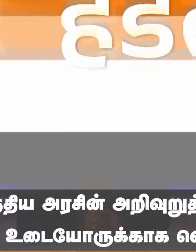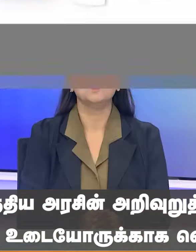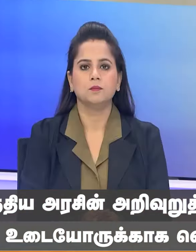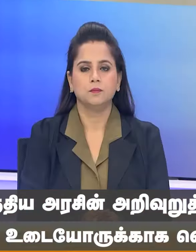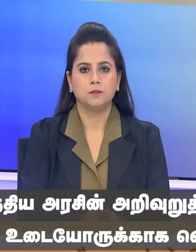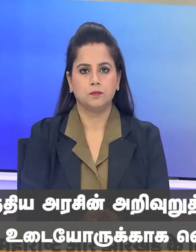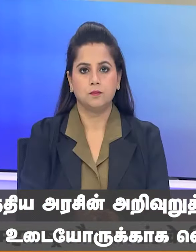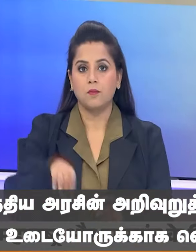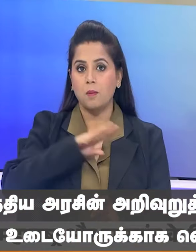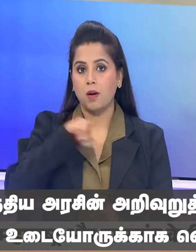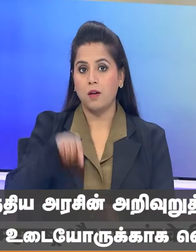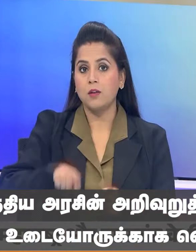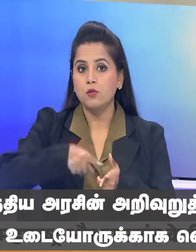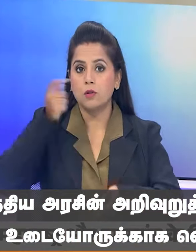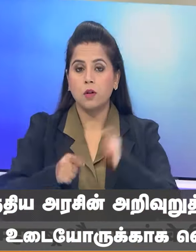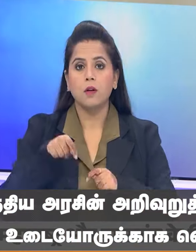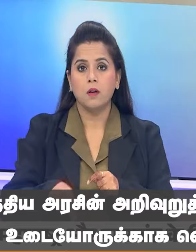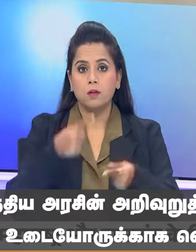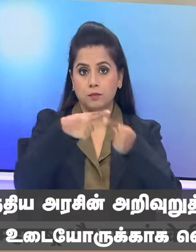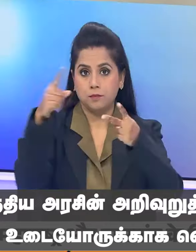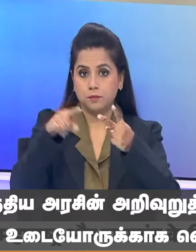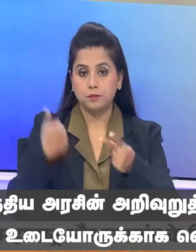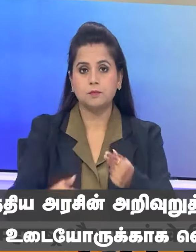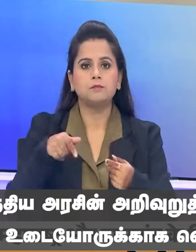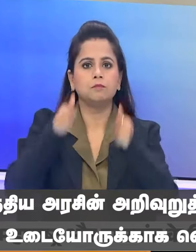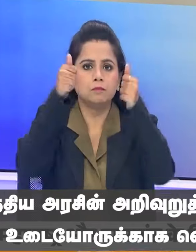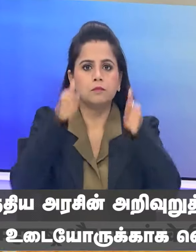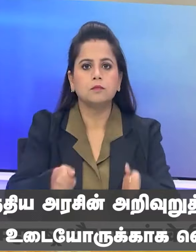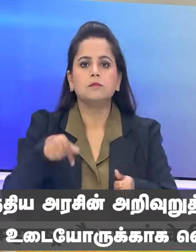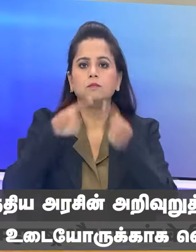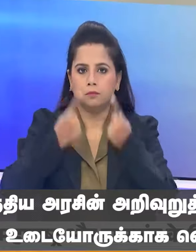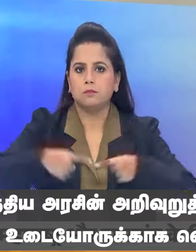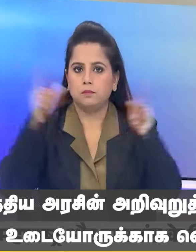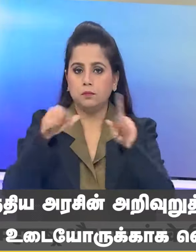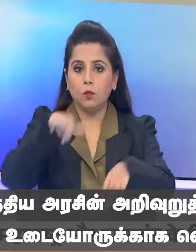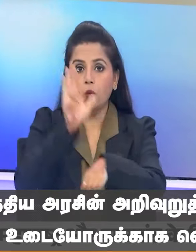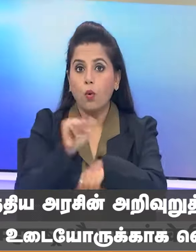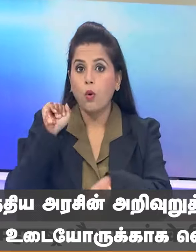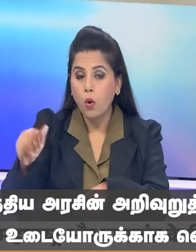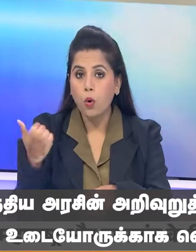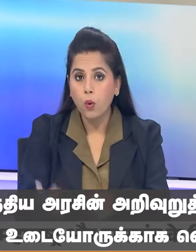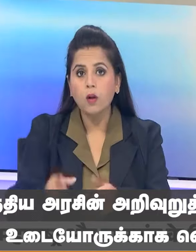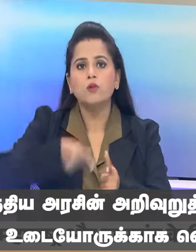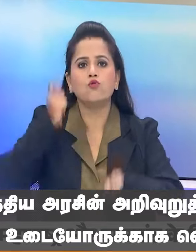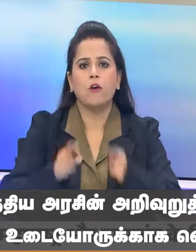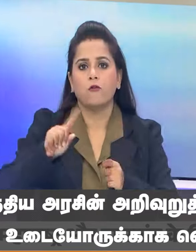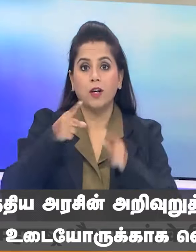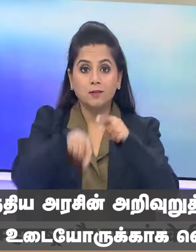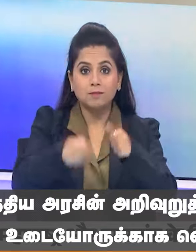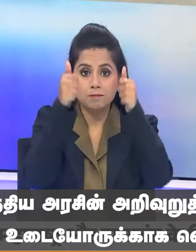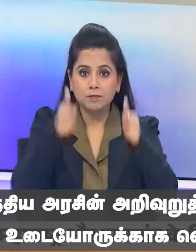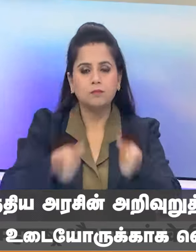मुलाकात महाराष्ट्र और झारखंड के दूसरे चरण के अधिसूचना आज होगी जारी कांग्रेस ने झारखंड के लिए पहली सूची